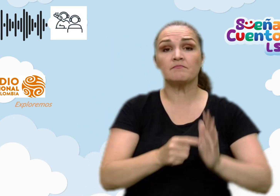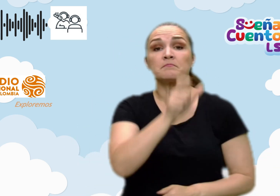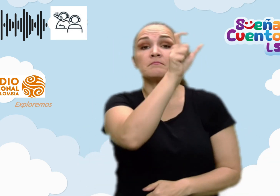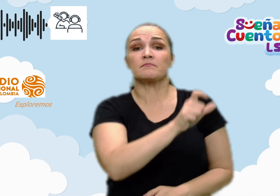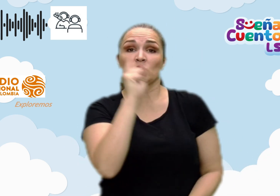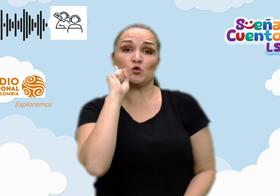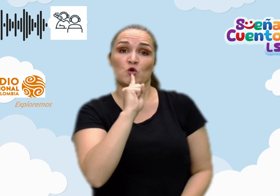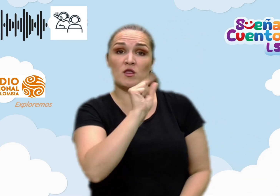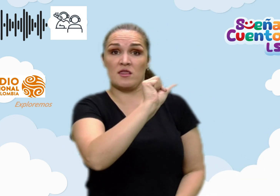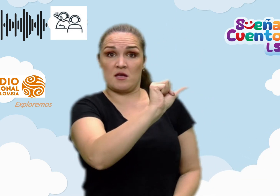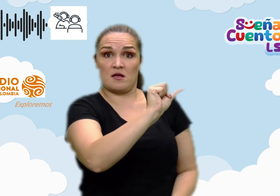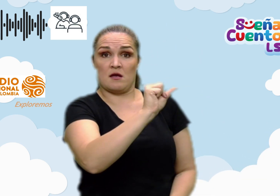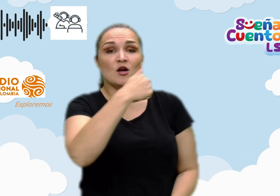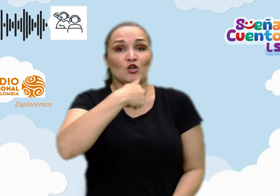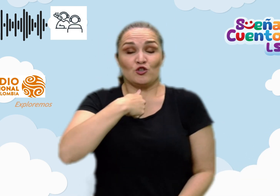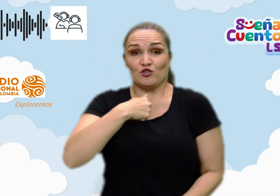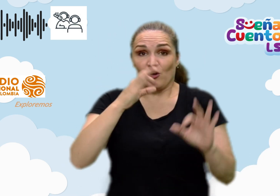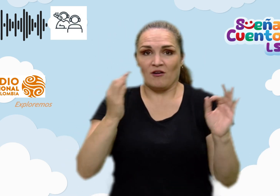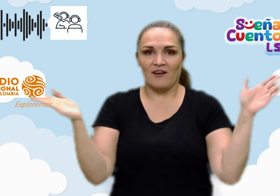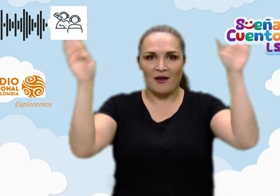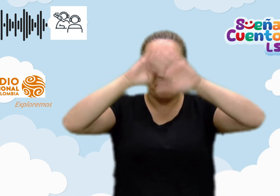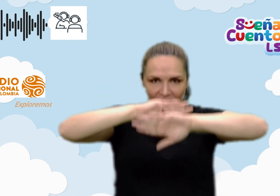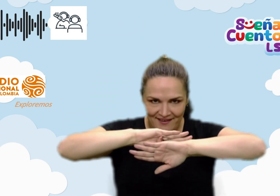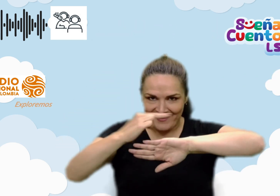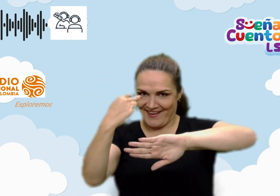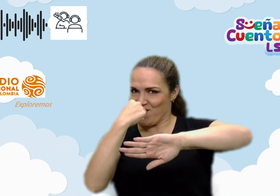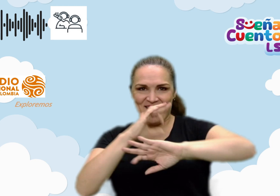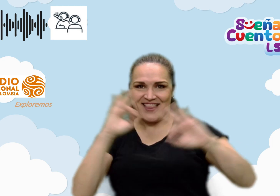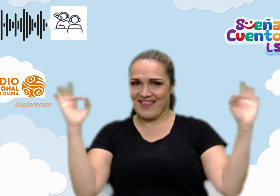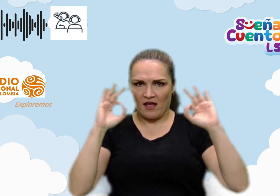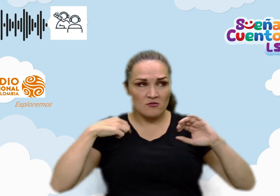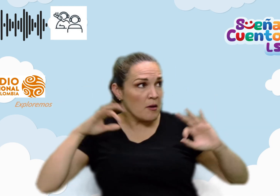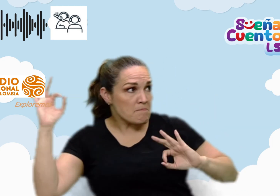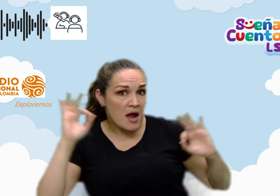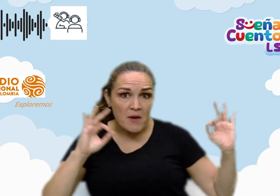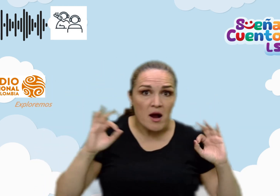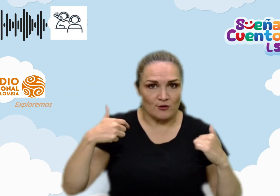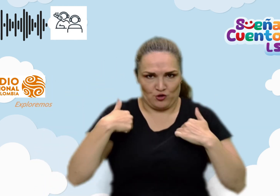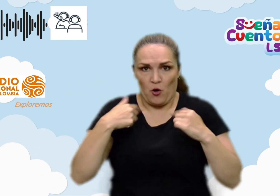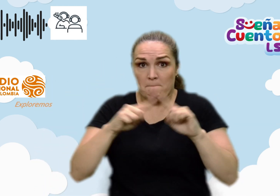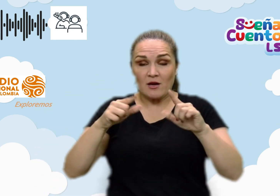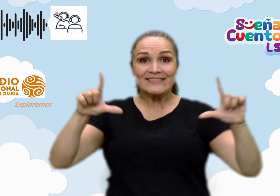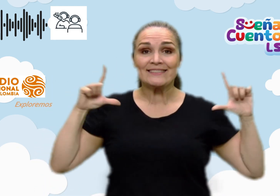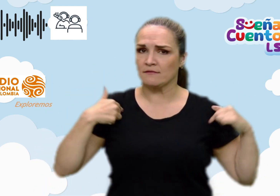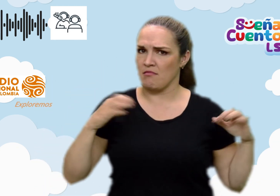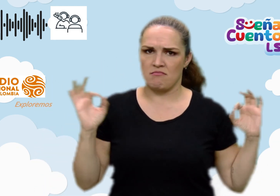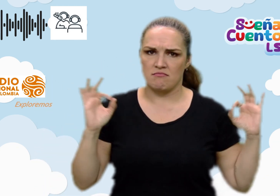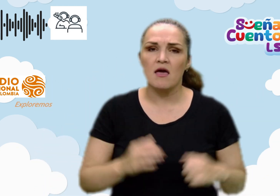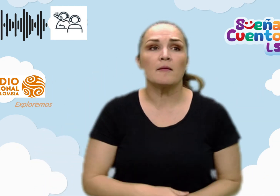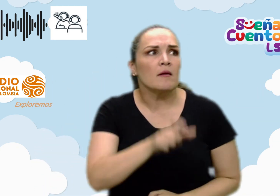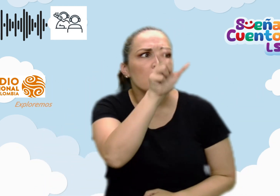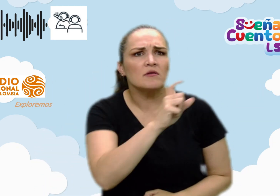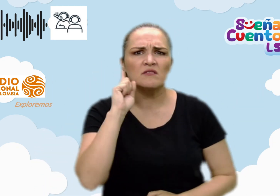suya? Es una persona sorda. Ajá. Yo realmente estoy detrás de cámaras. Ok. Yo estoy detrás de